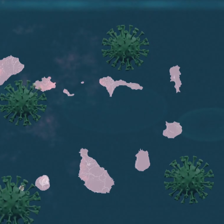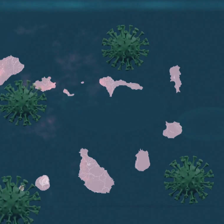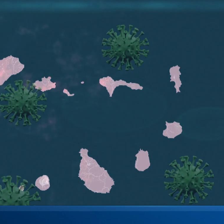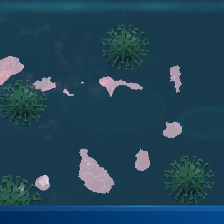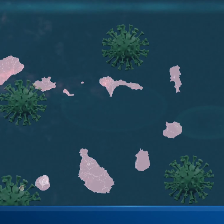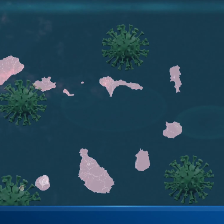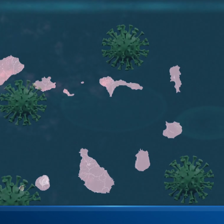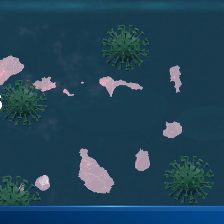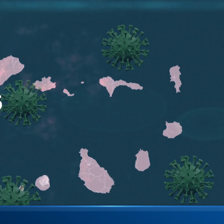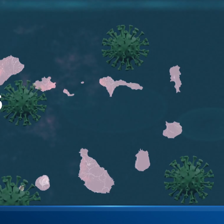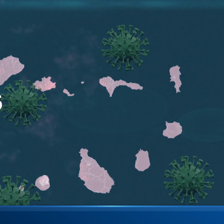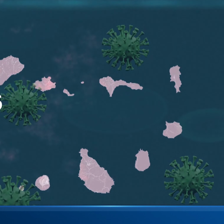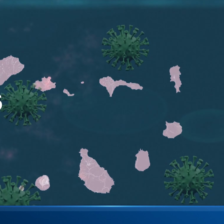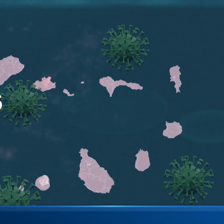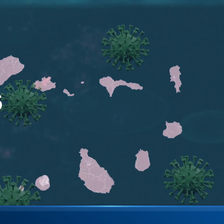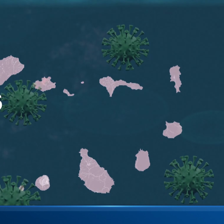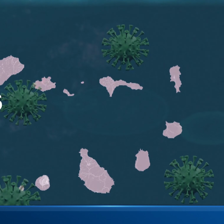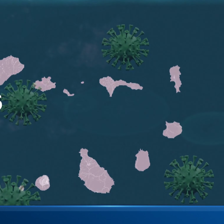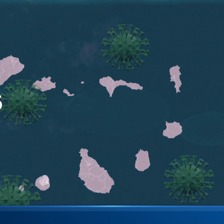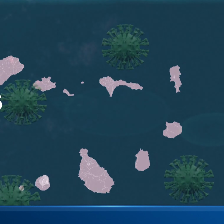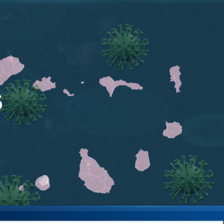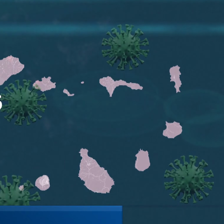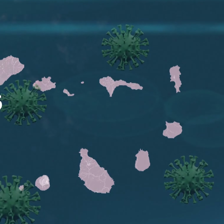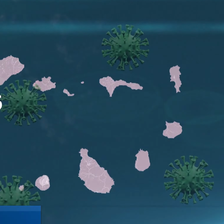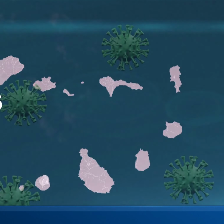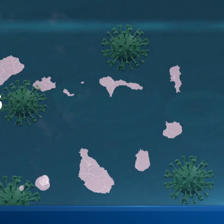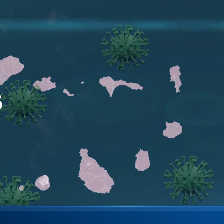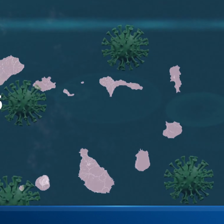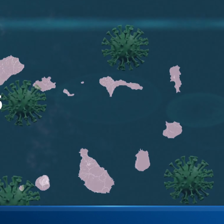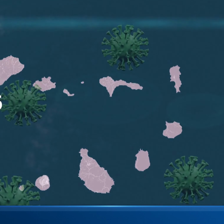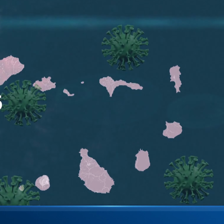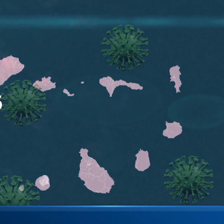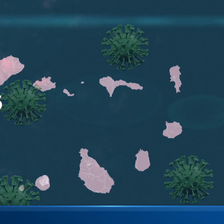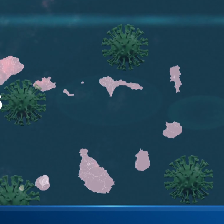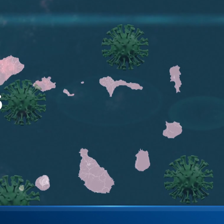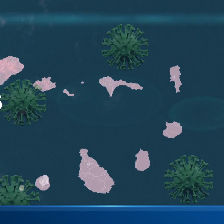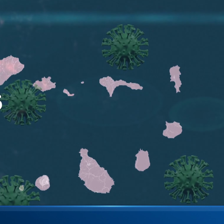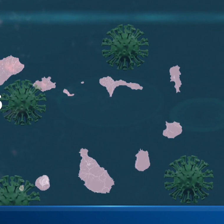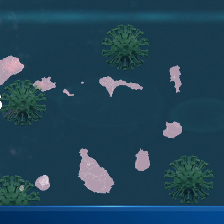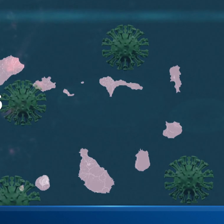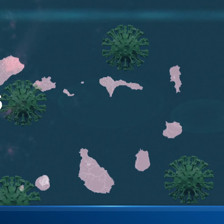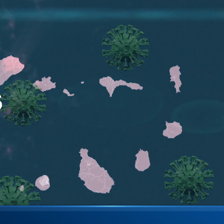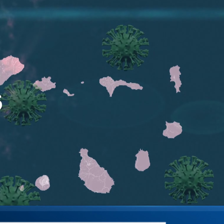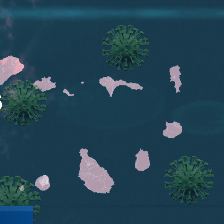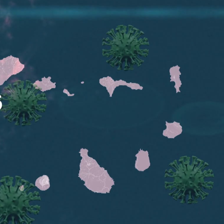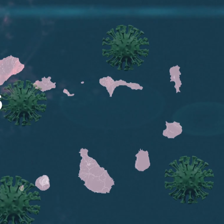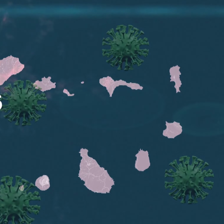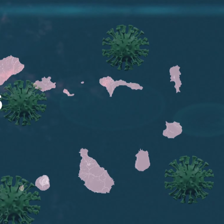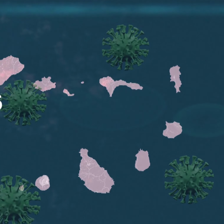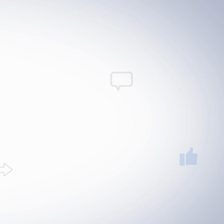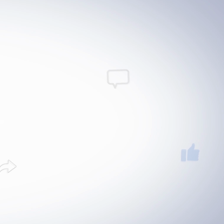nível hospitalar. Por outro lado, há a contabilizar um total de 1.216 recuperados.